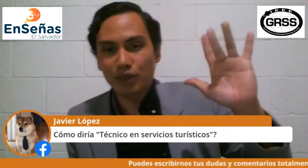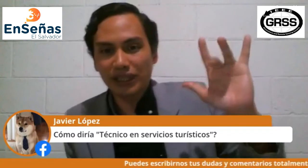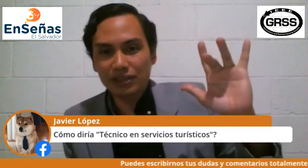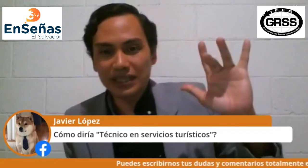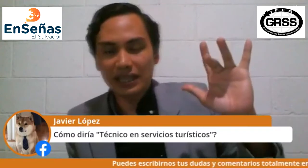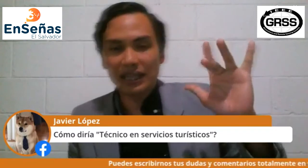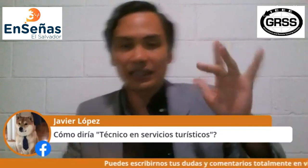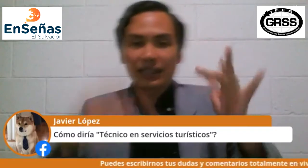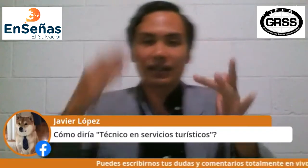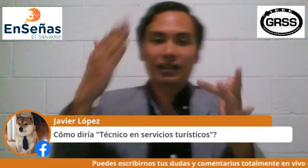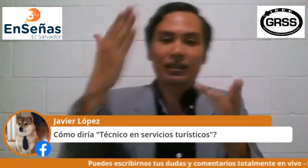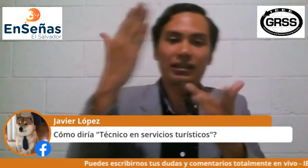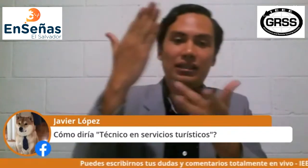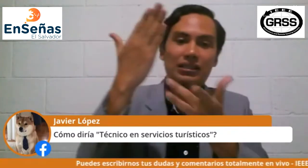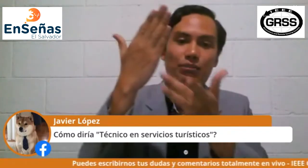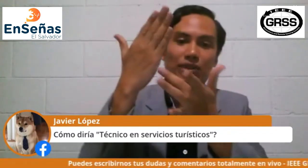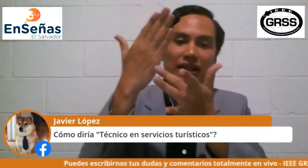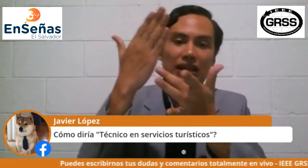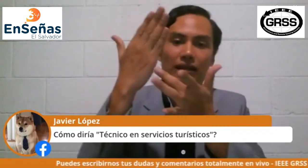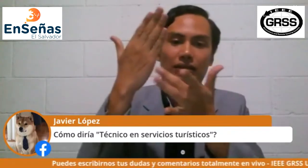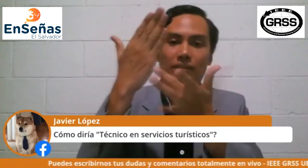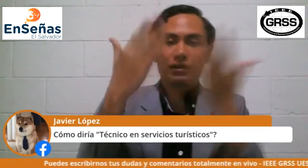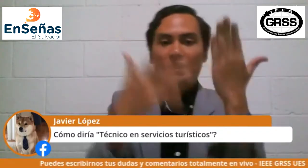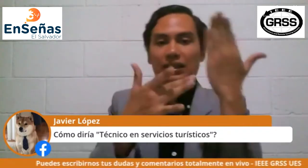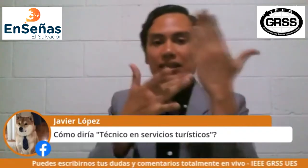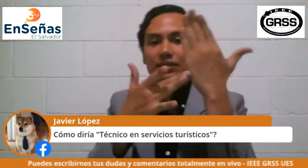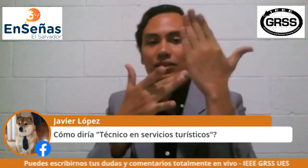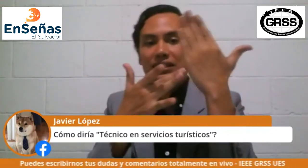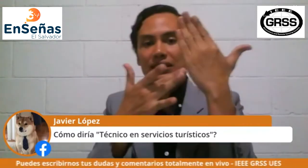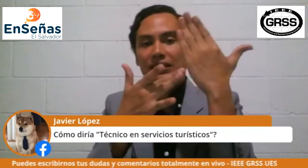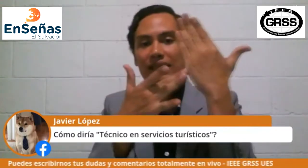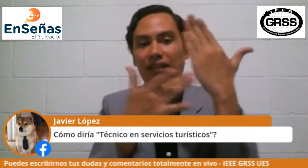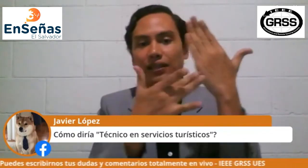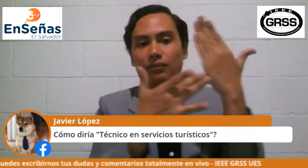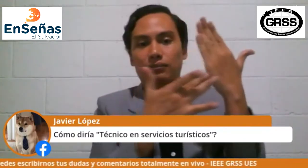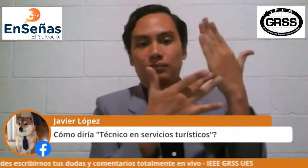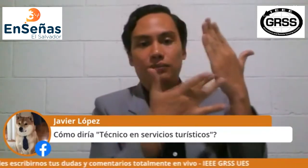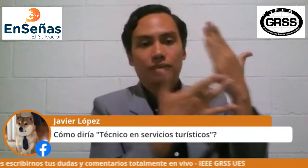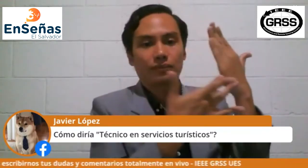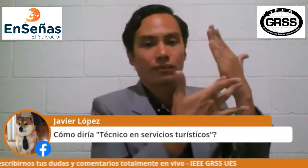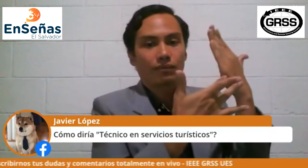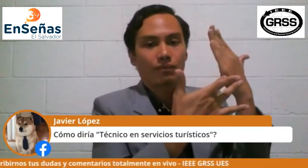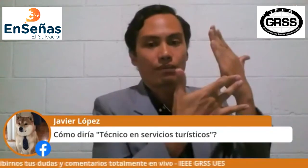hace un poquito hacia adelante y se pone acá. Y esto es técnico.